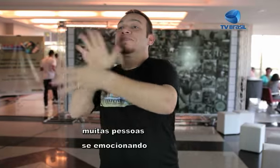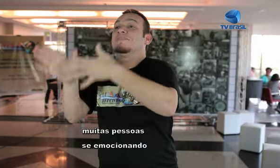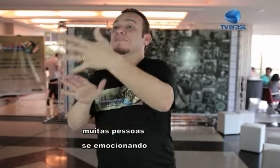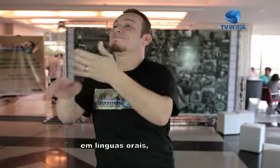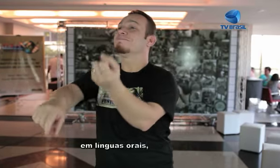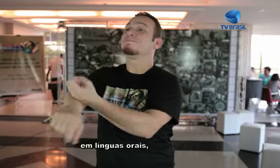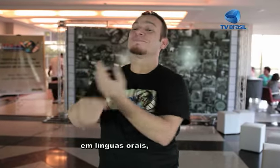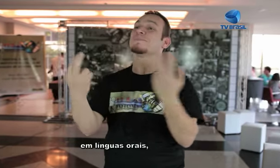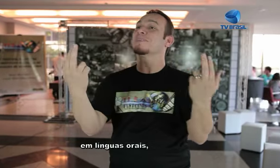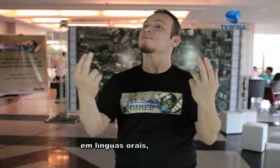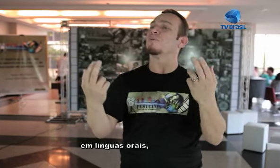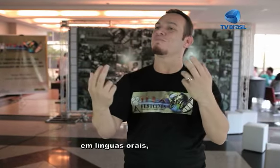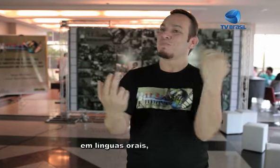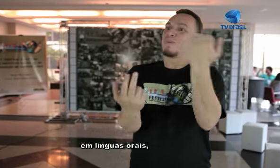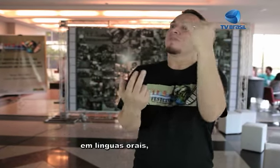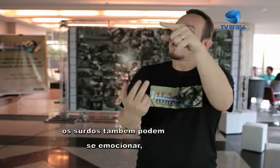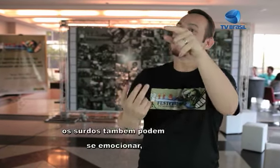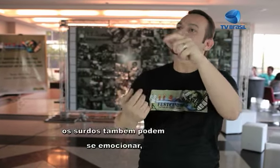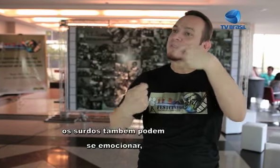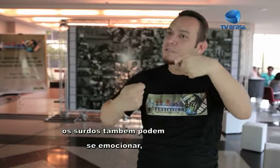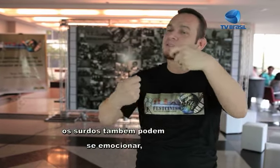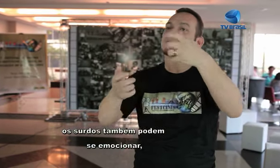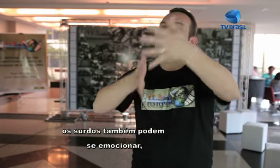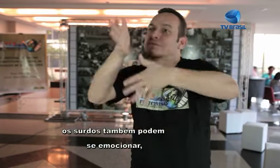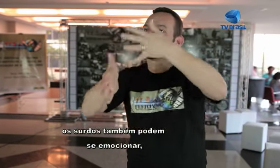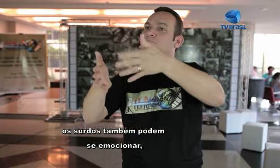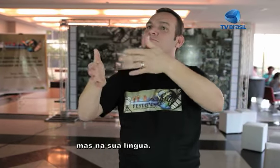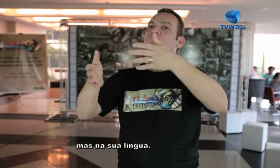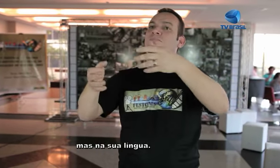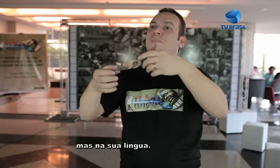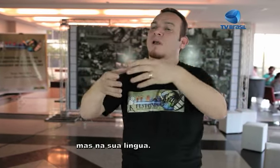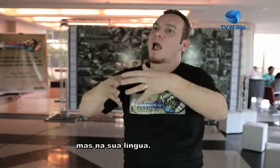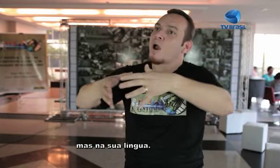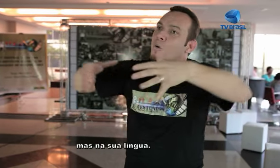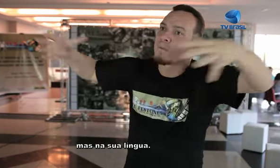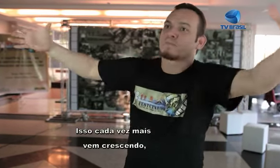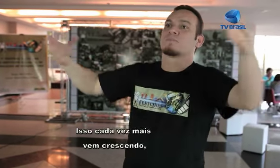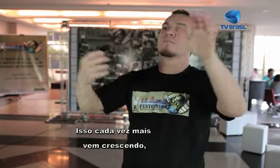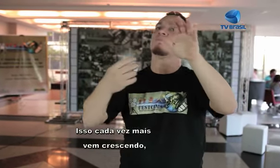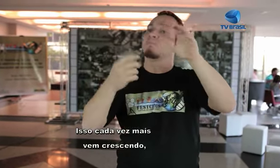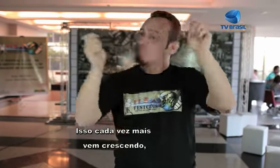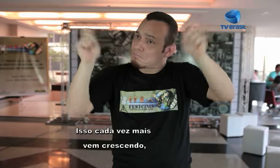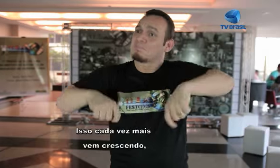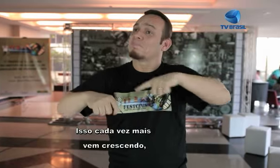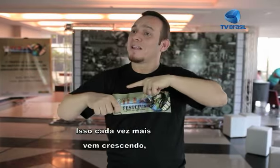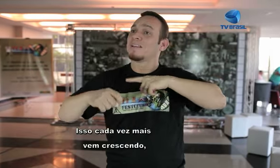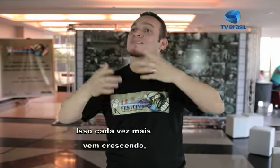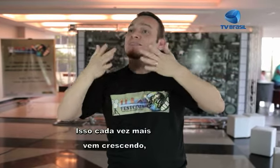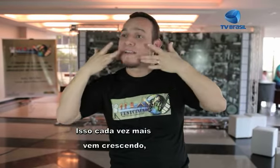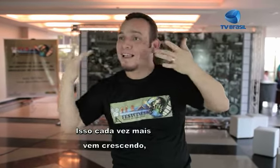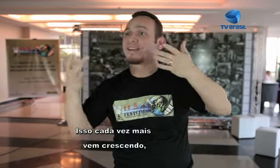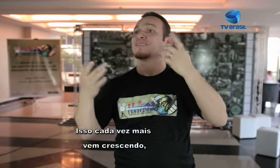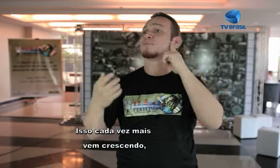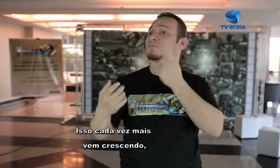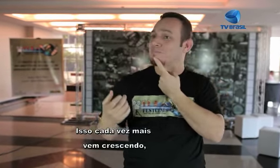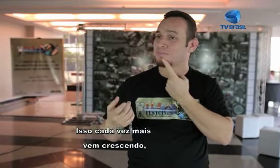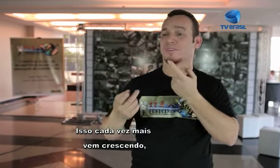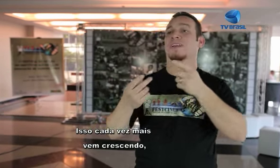emocionando em línguas orais. E os surdos também podem se emocionar, mas na sua língua. E isso tem cada vez mais vem